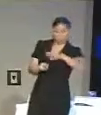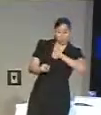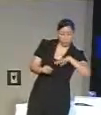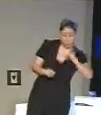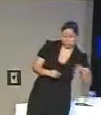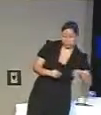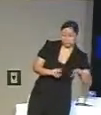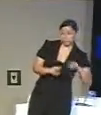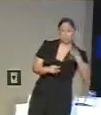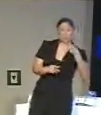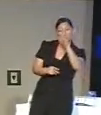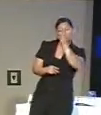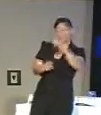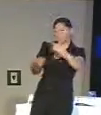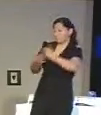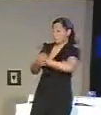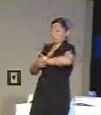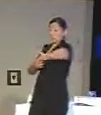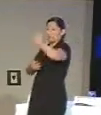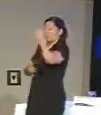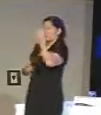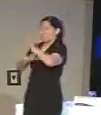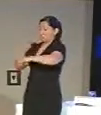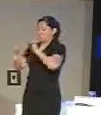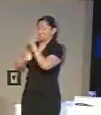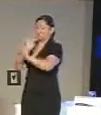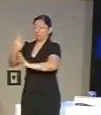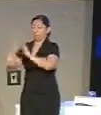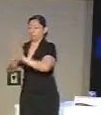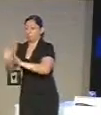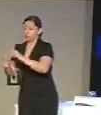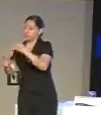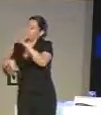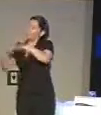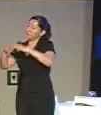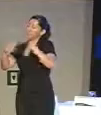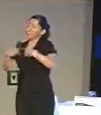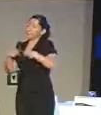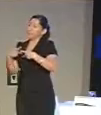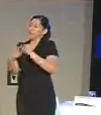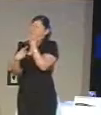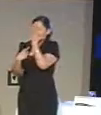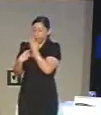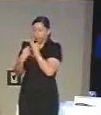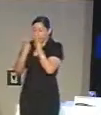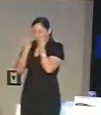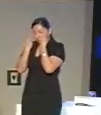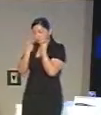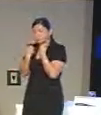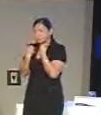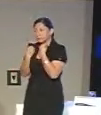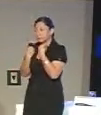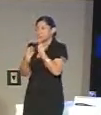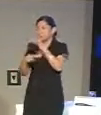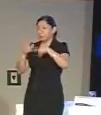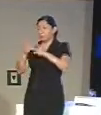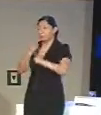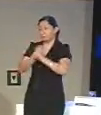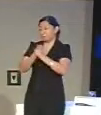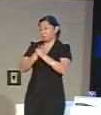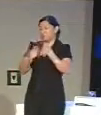altísimos costos sociales y personales, dado que las secuelas trascienden el resto de la